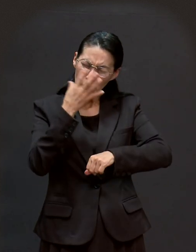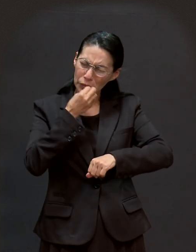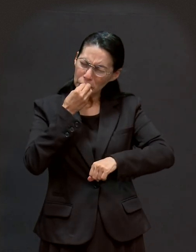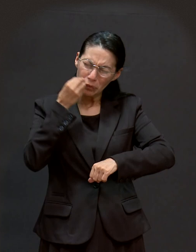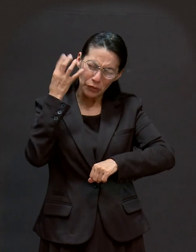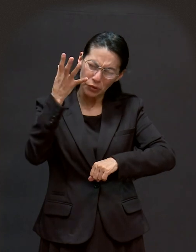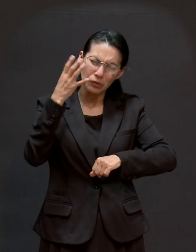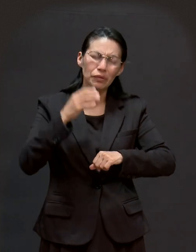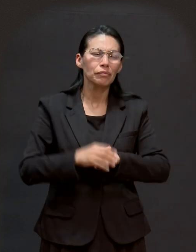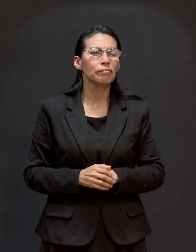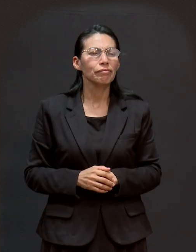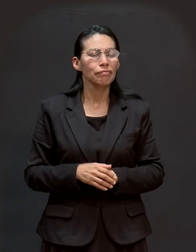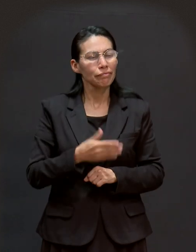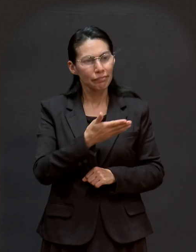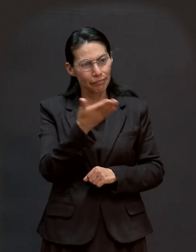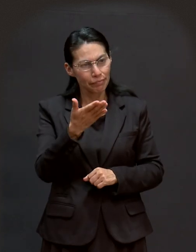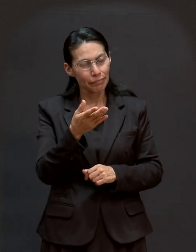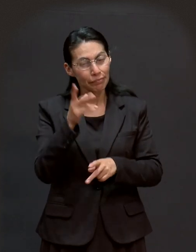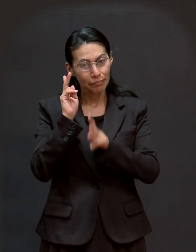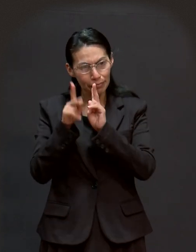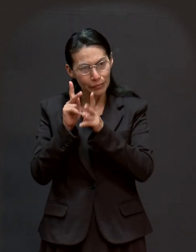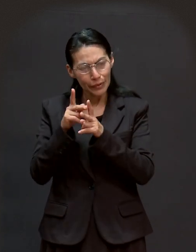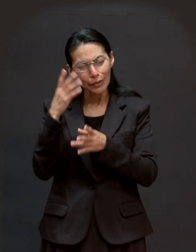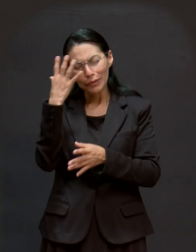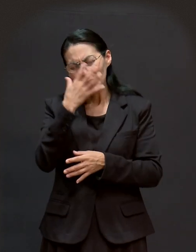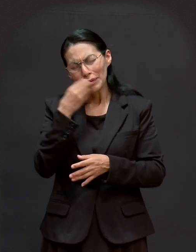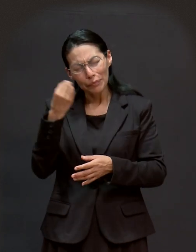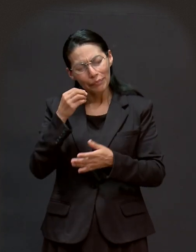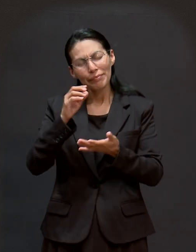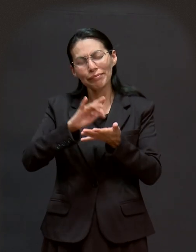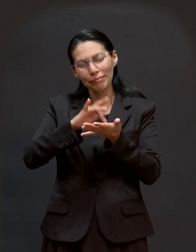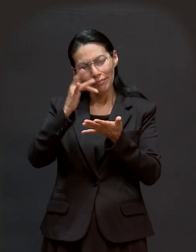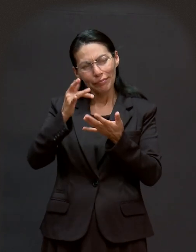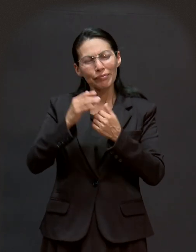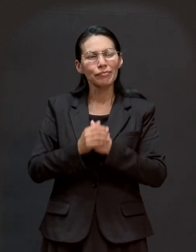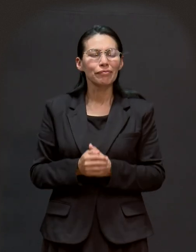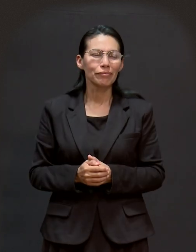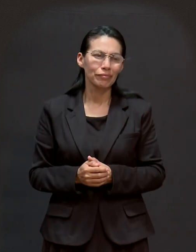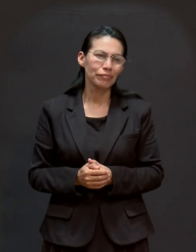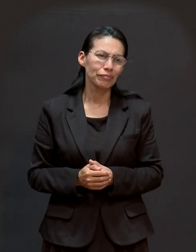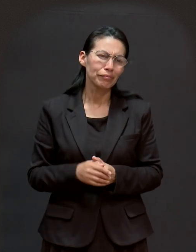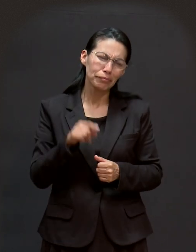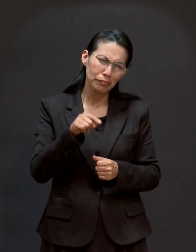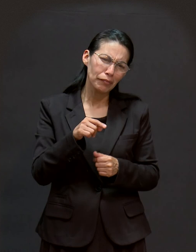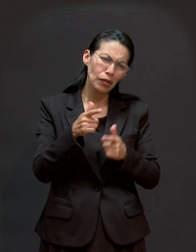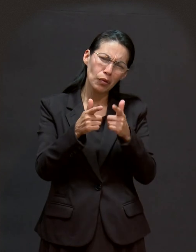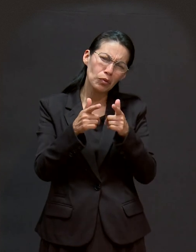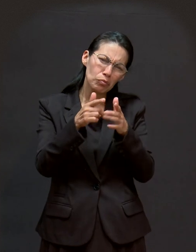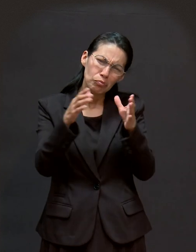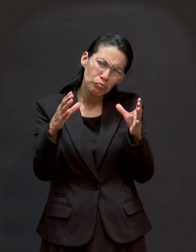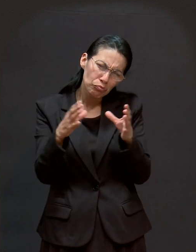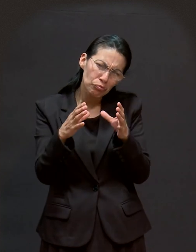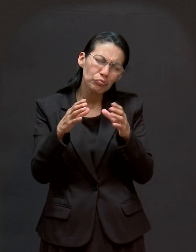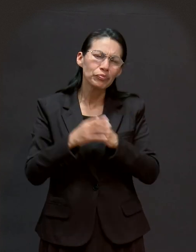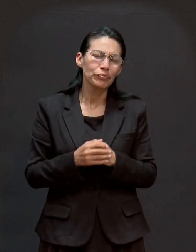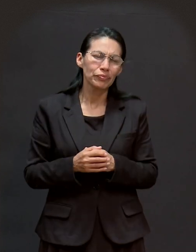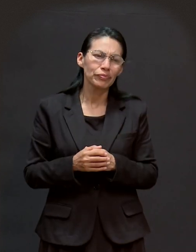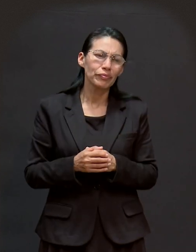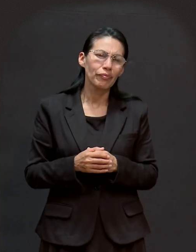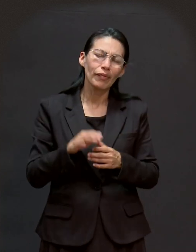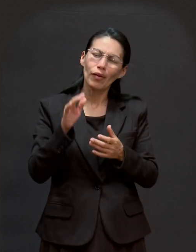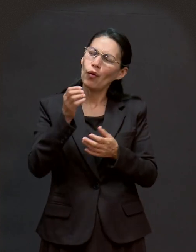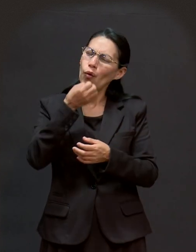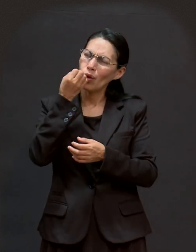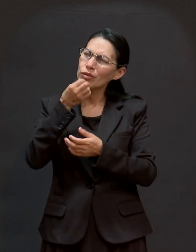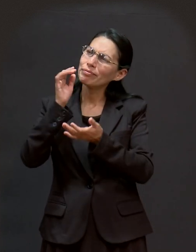más profundas más impactantes que ustedes nos han compartido en esta este foro pequeño que hay